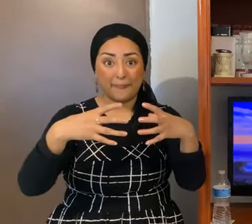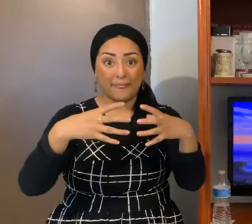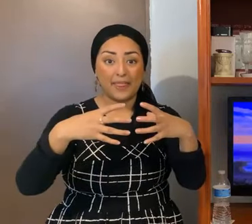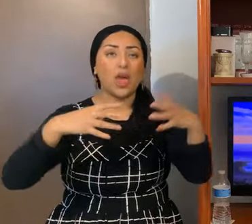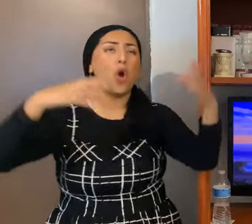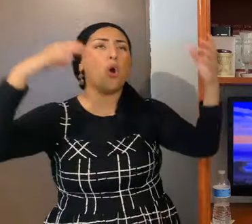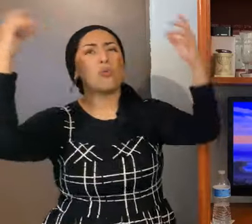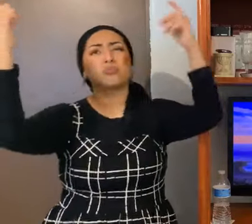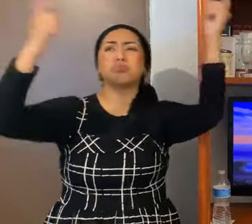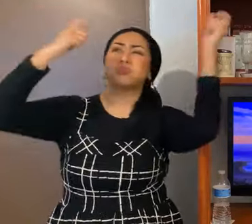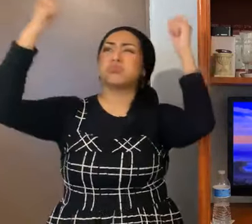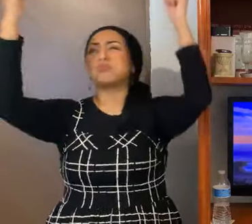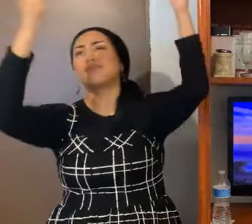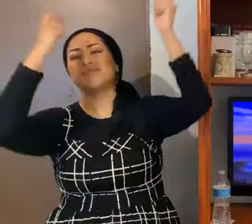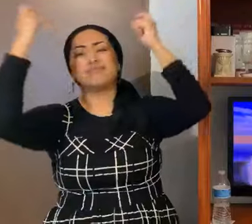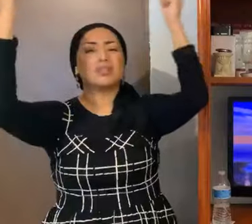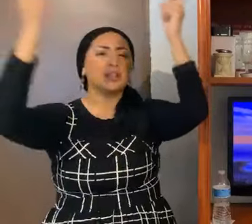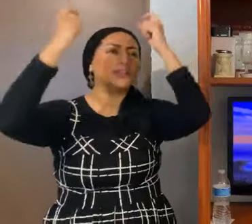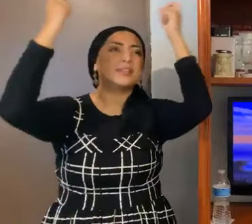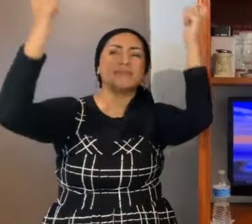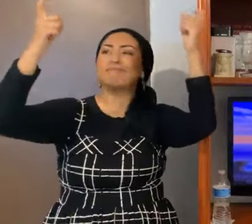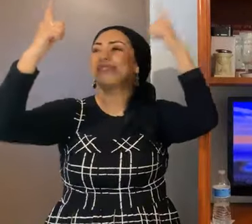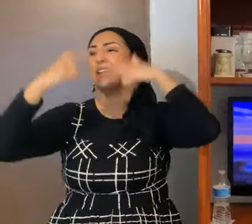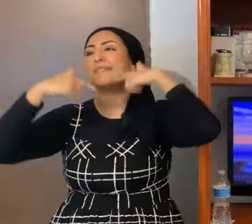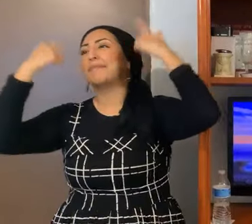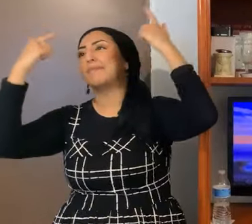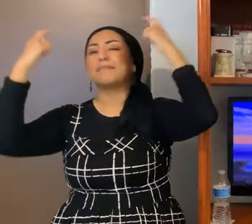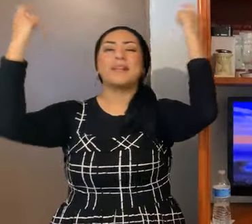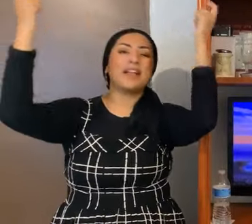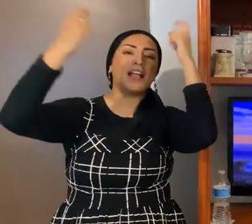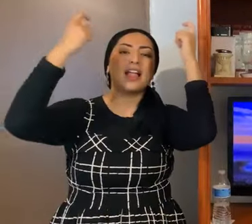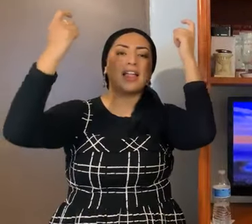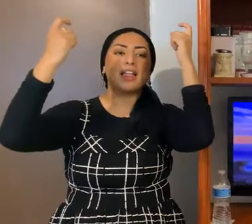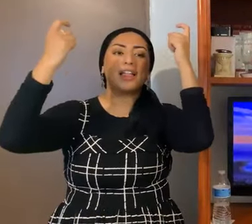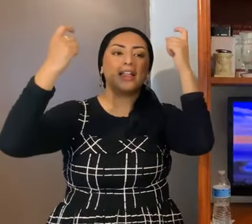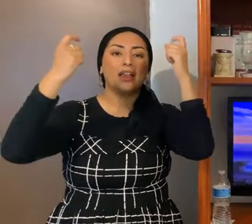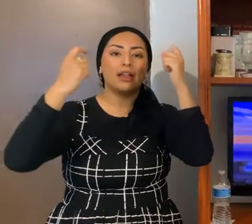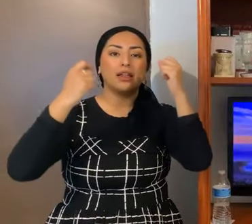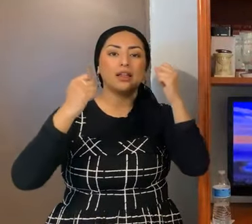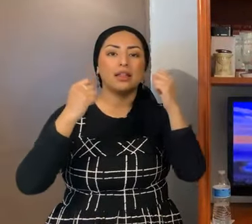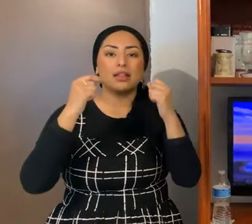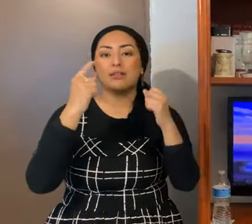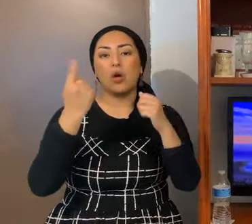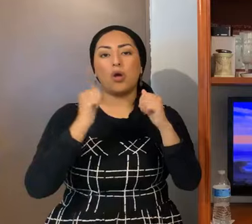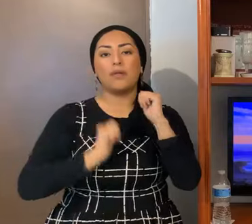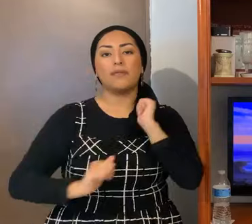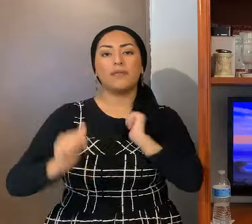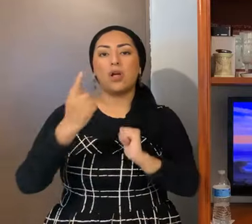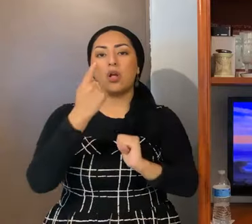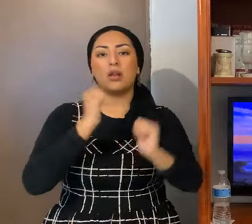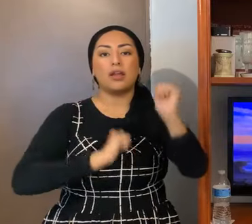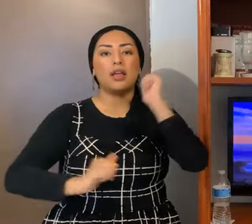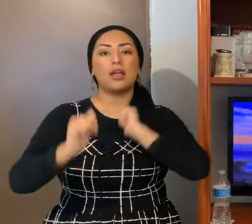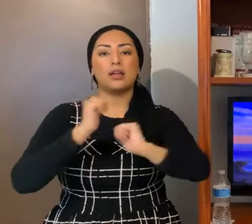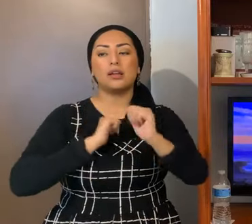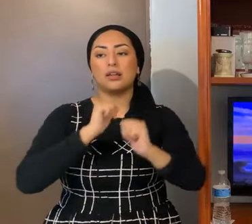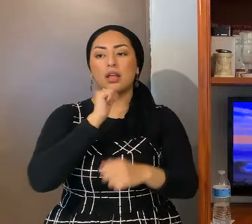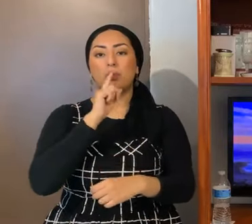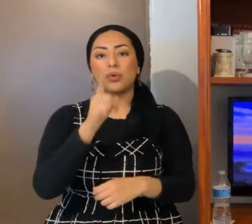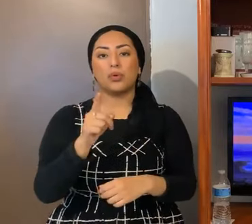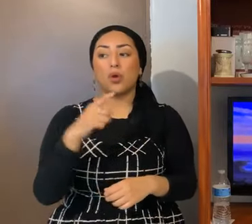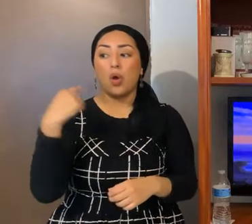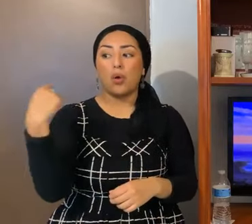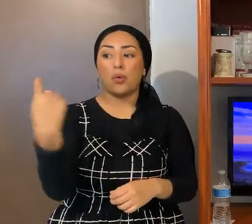se revolotea y da de vueltas, y sonríe y demás, eso es una actuación. No